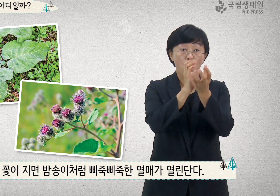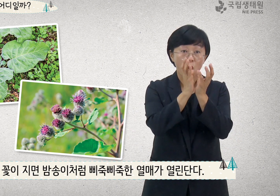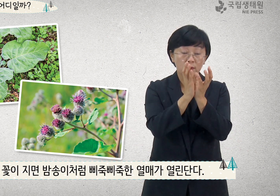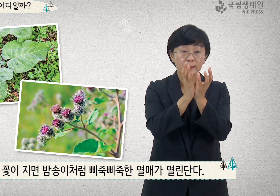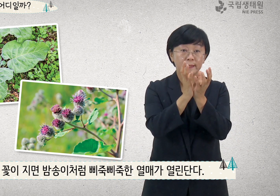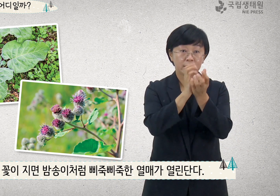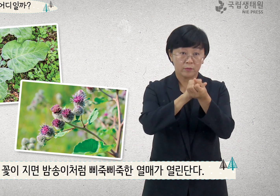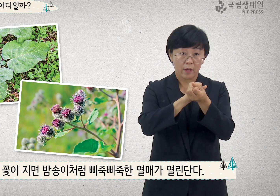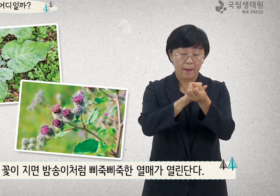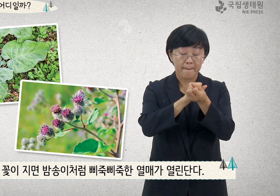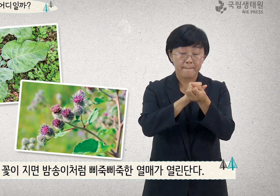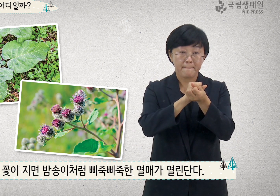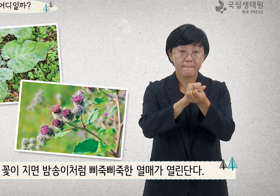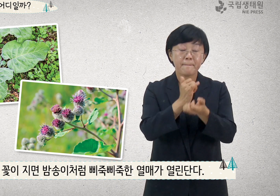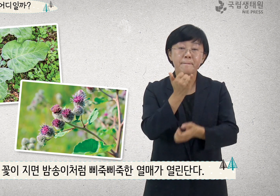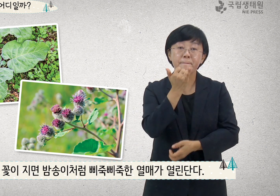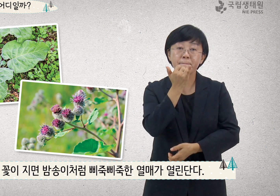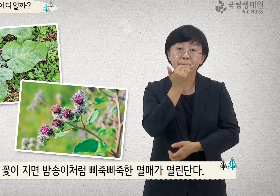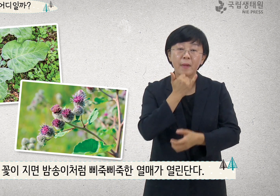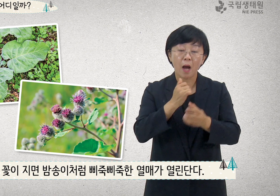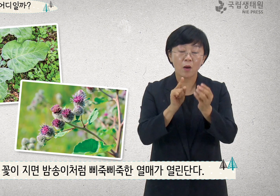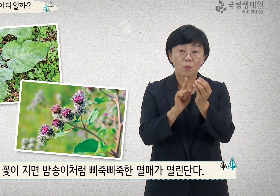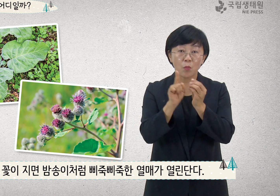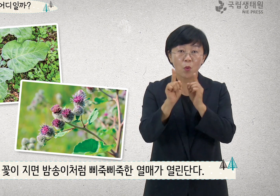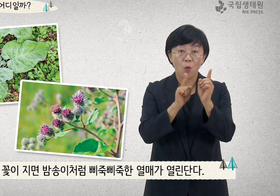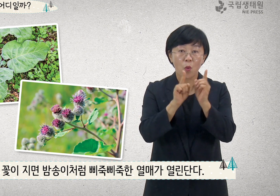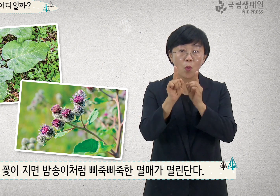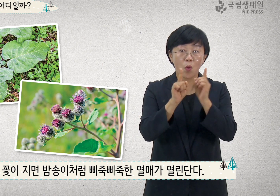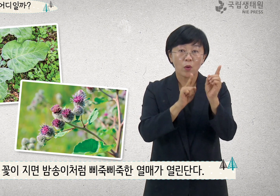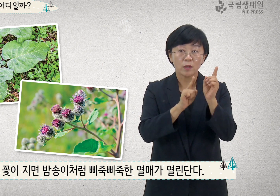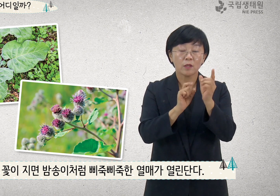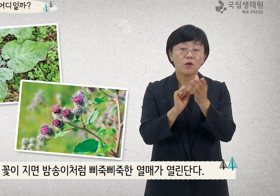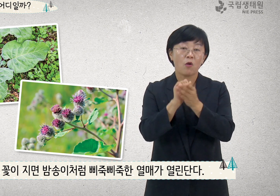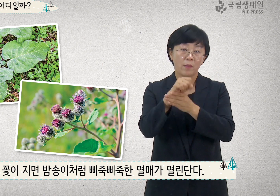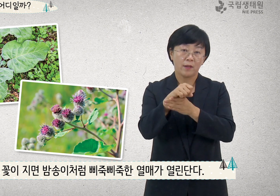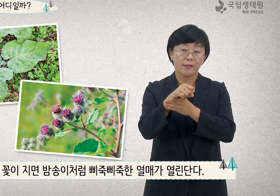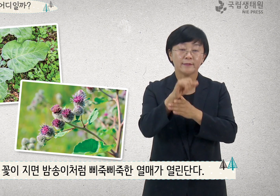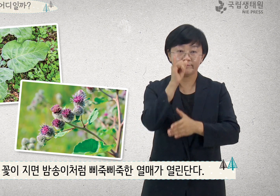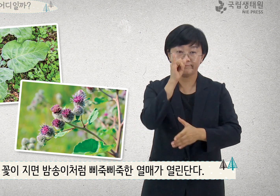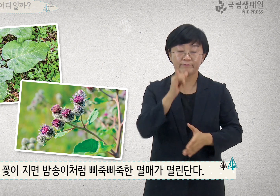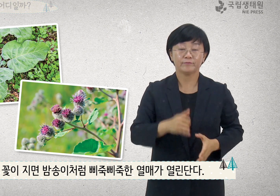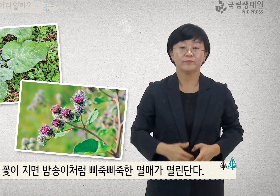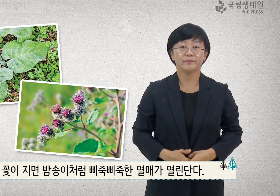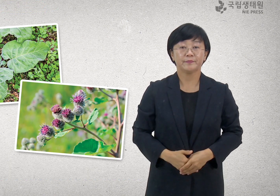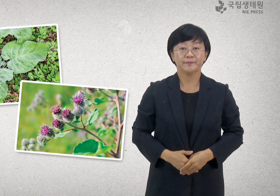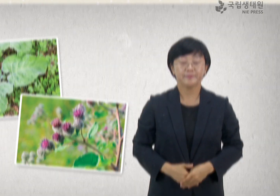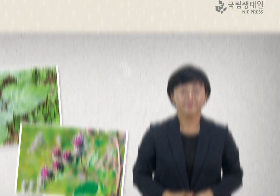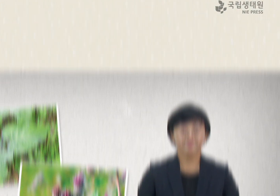우엉꽃이 지면 밤송이처럼 삐죽삐죽한 열매가 열린단다.